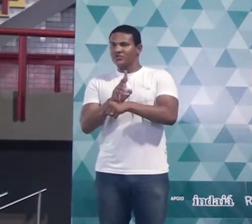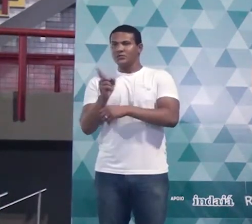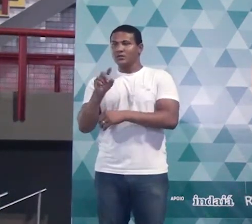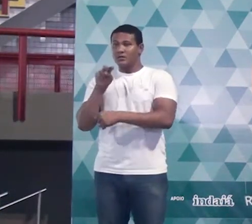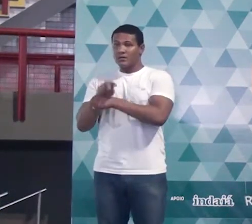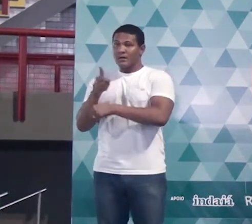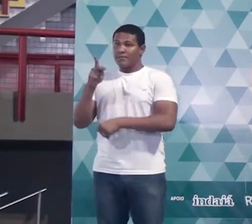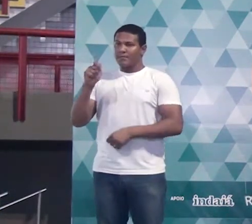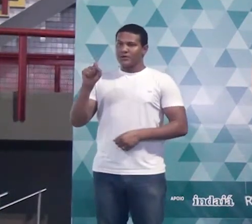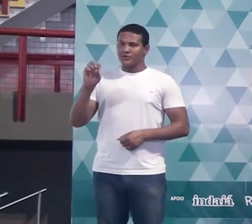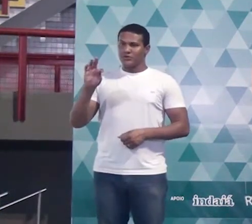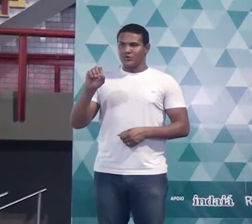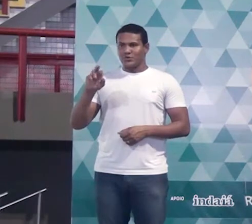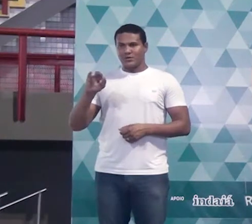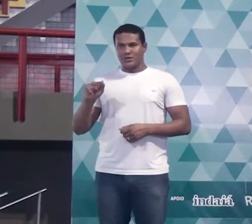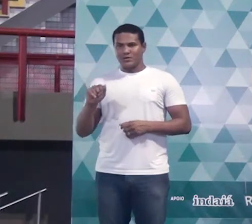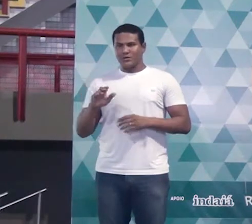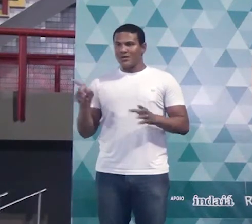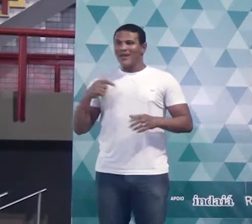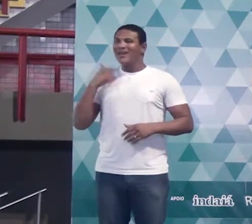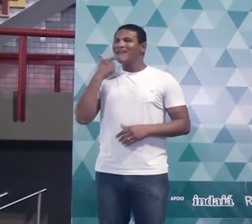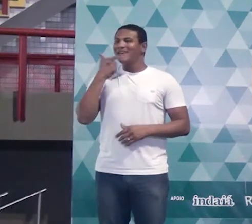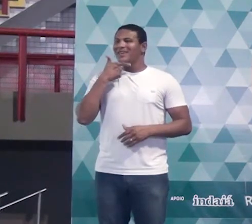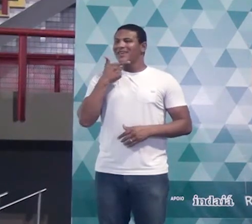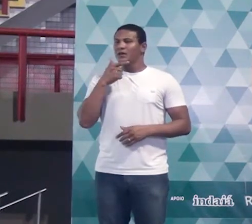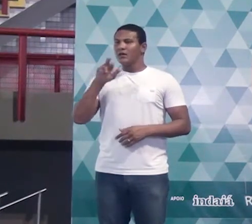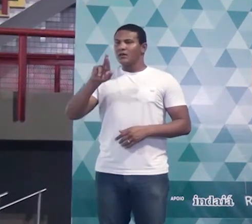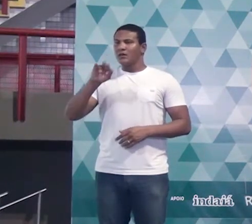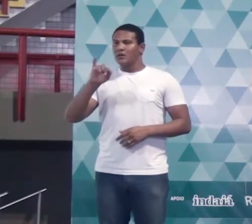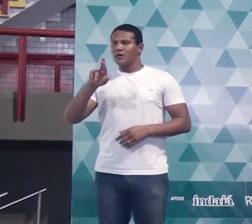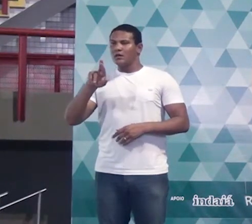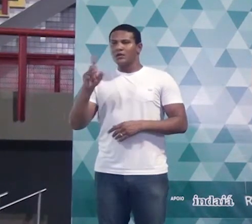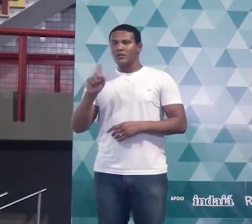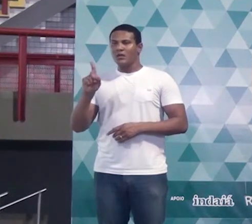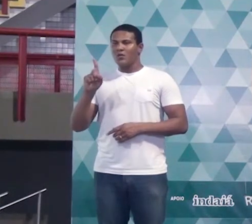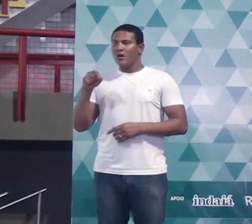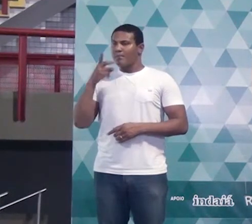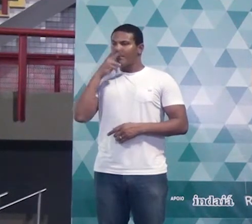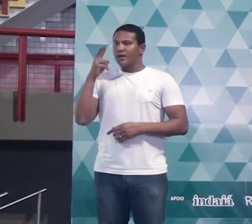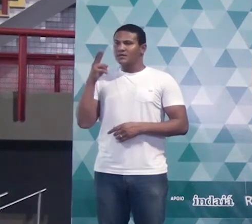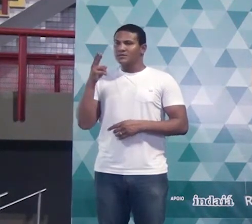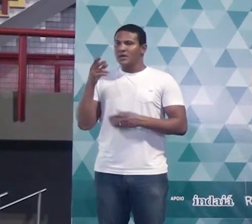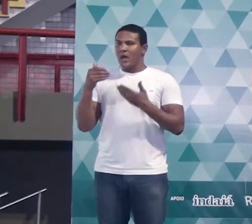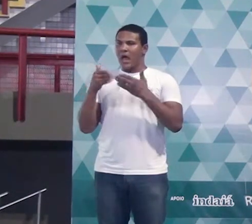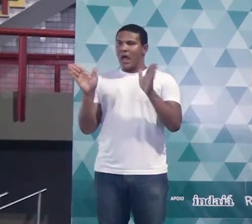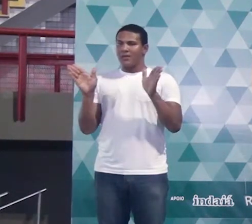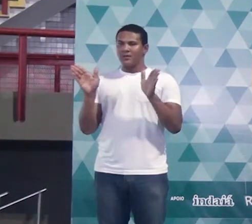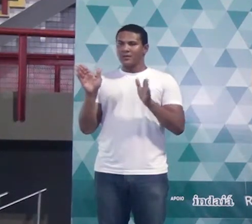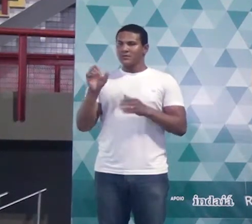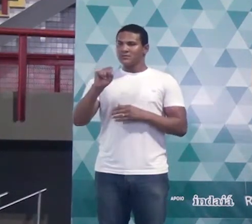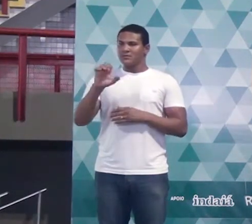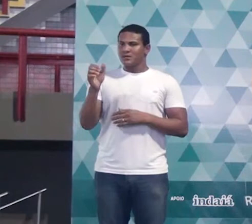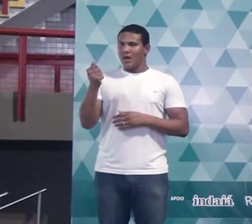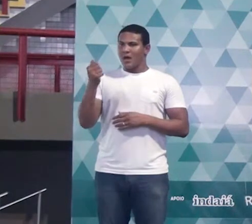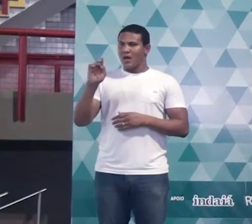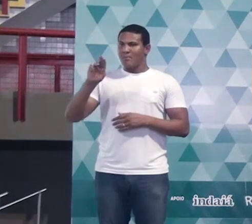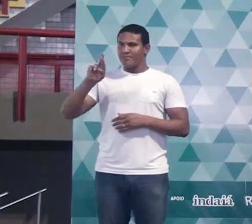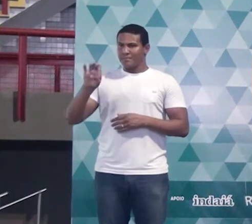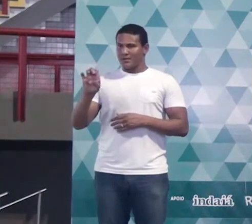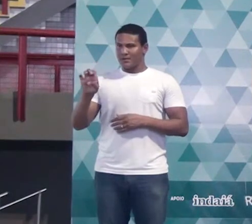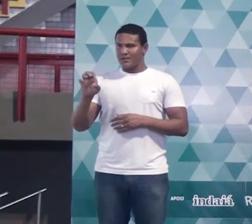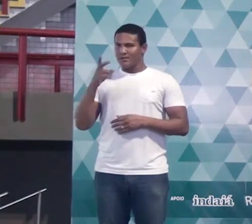pastora. Ele não ri, ele se abre. Não tem essa? Está se